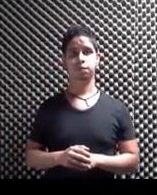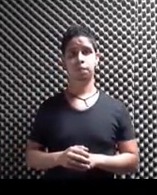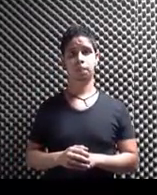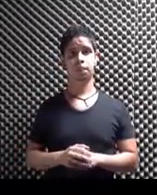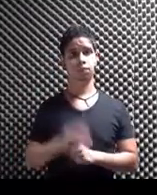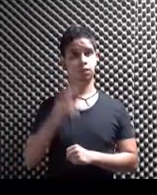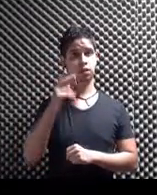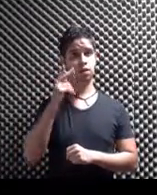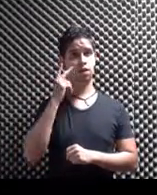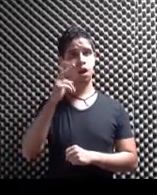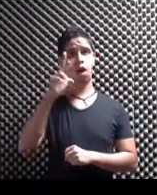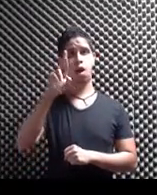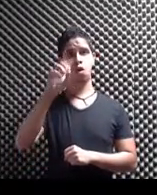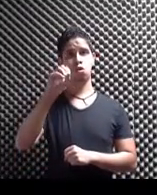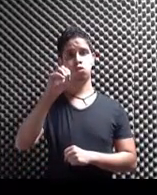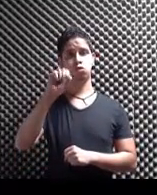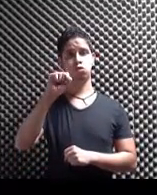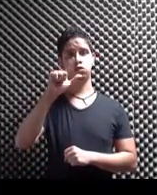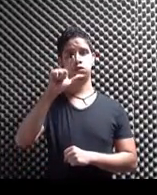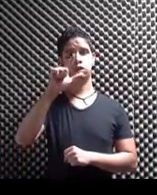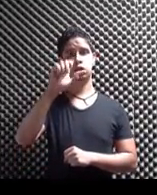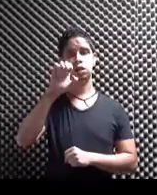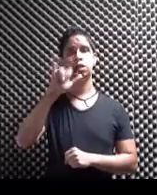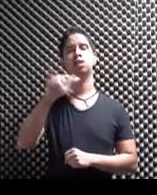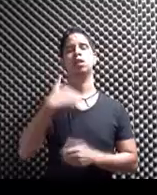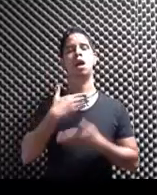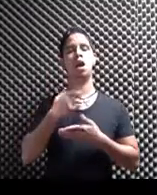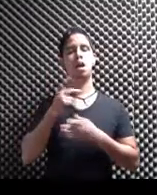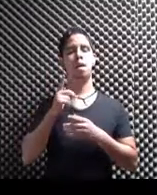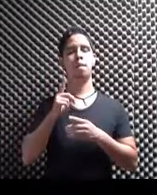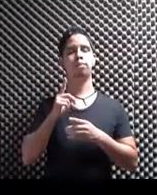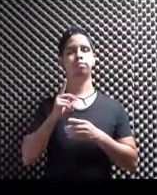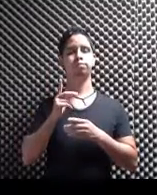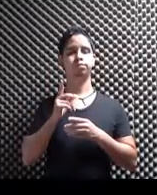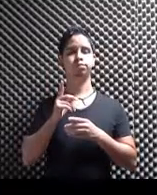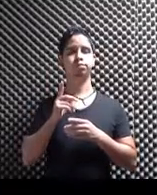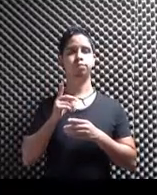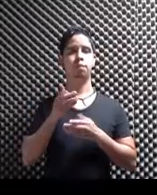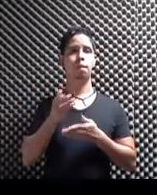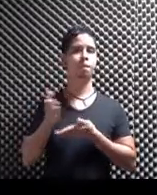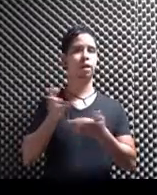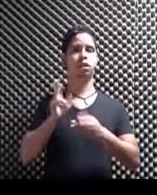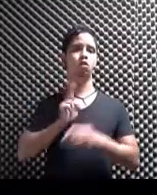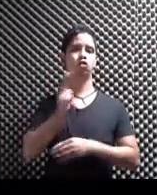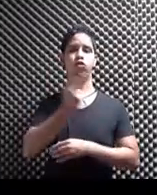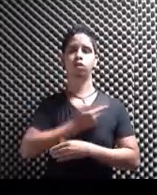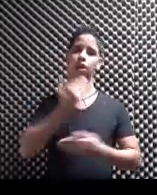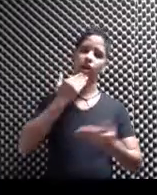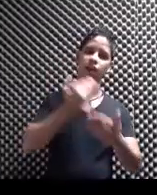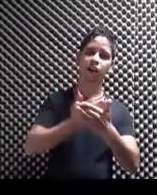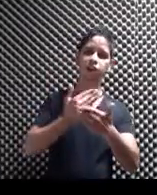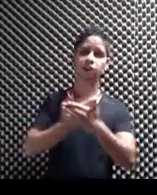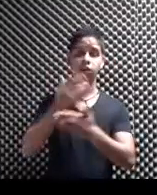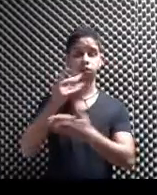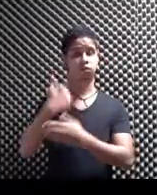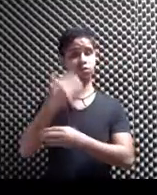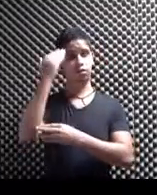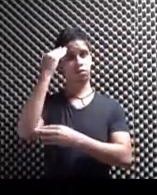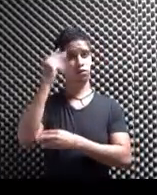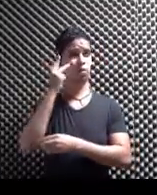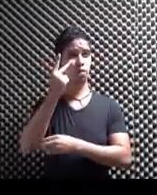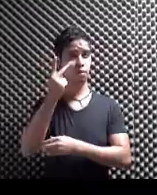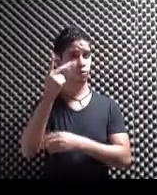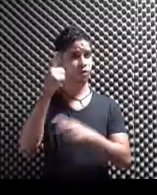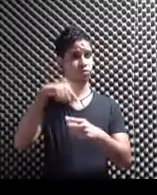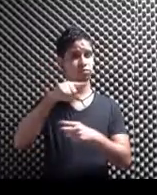Pues mira Rosy de parte de nosotros acá en Artefusión te decimos también gracias ya sabemos que estás como que por allá ya no te vamos a ver por acá